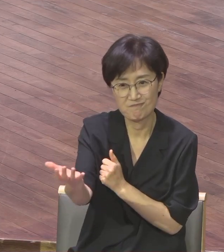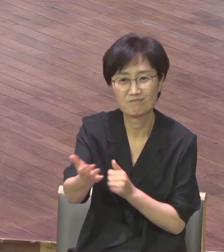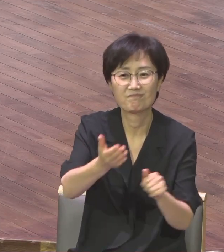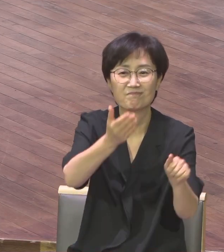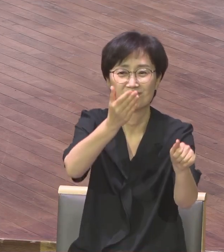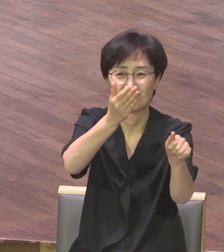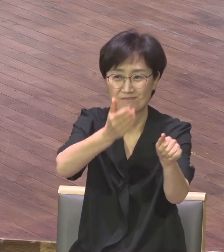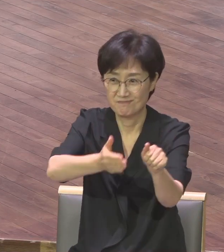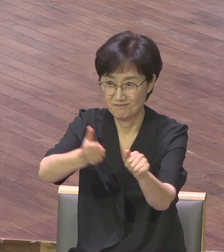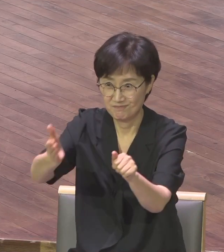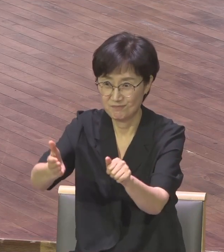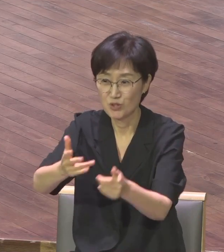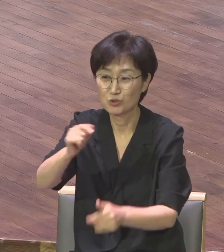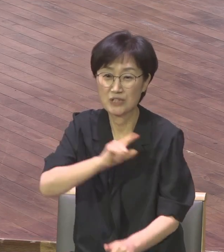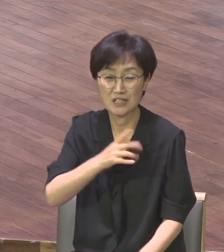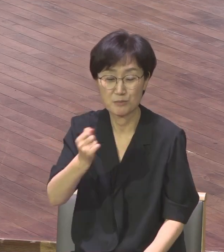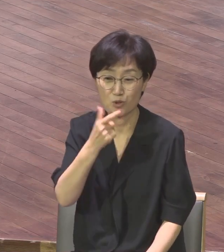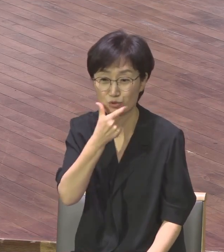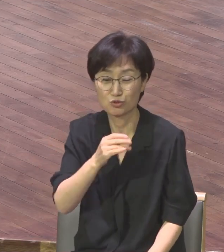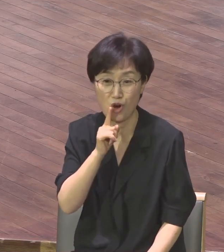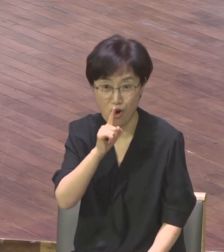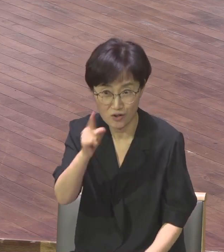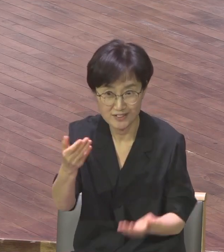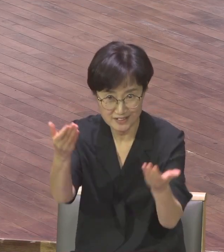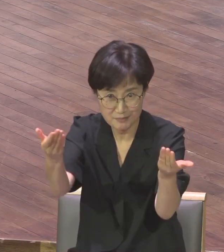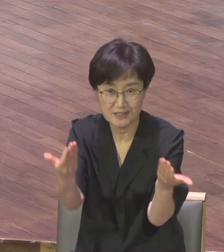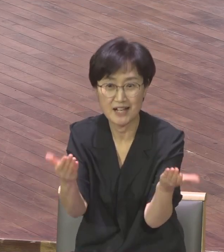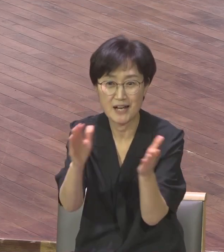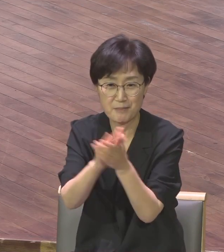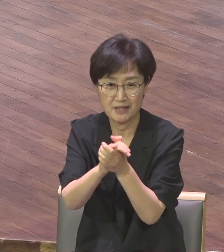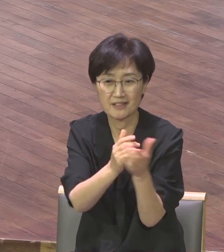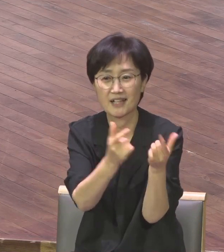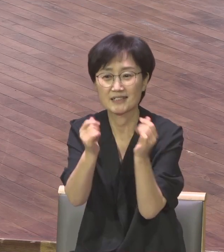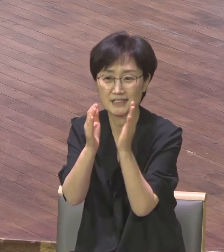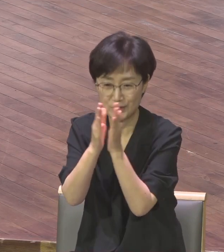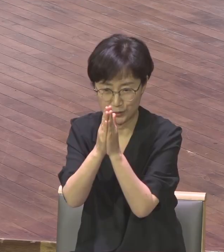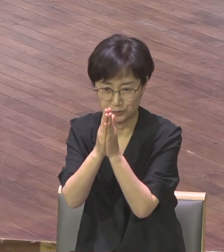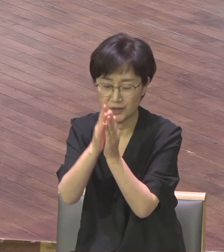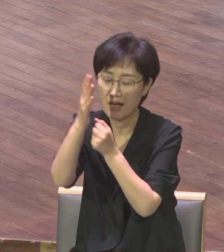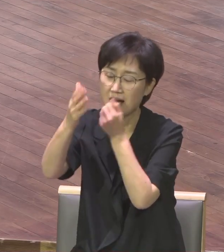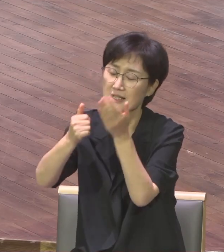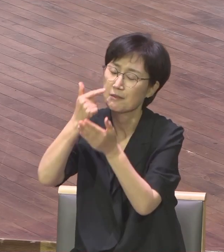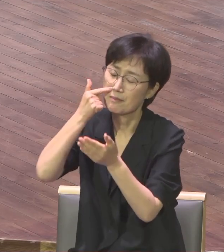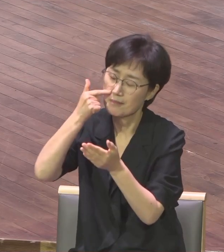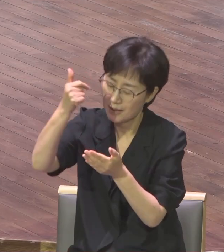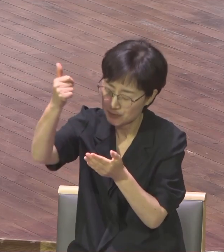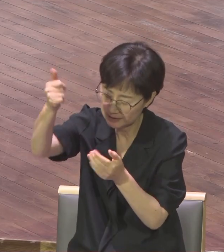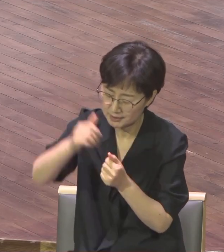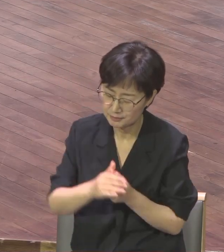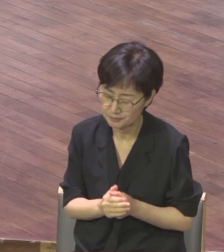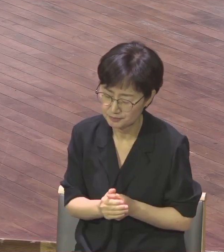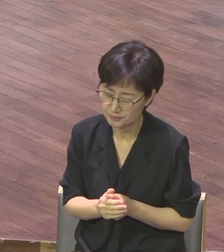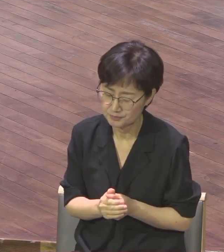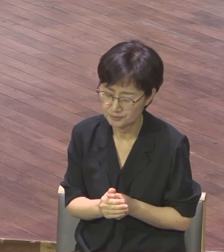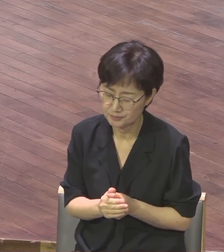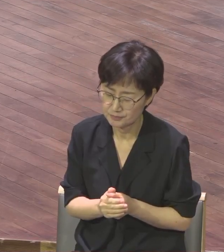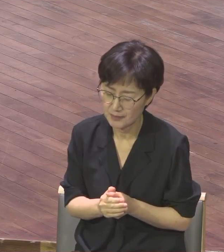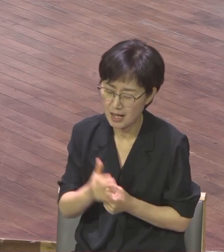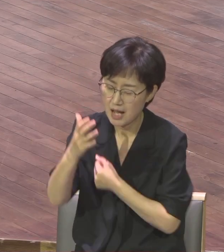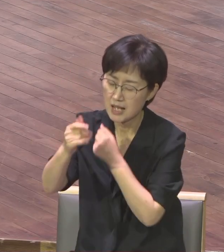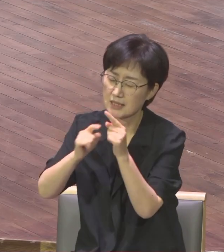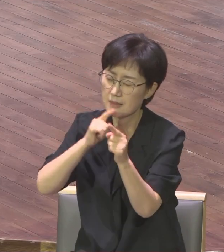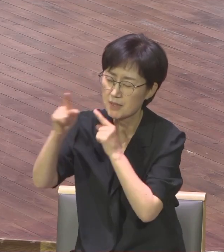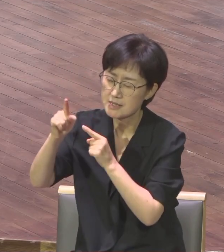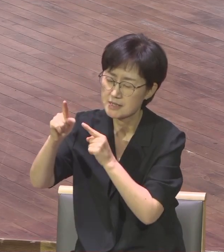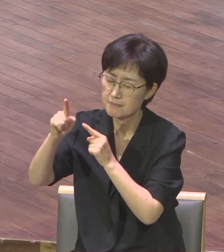다 되시기를 주님으로 축복합니다. 기도합시다. 아버지 하나님, 짧은 시간 하나님의